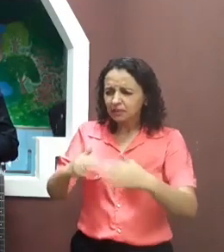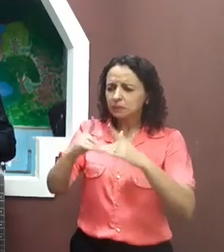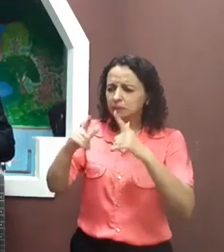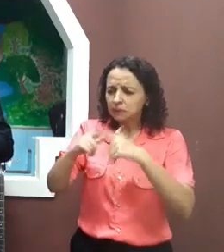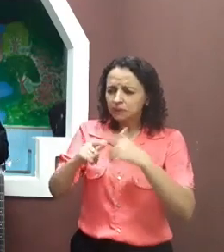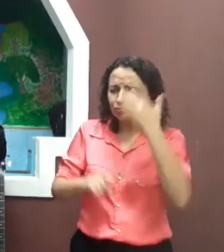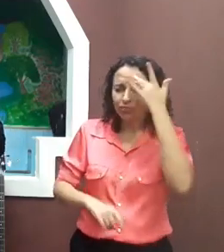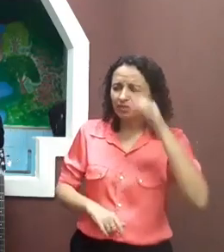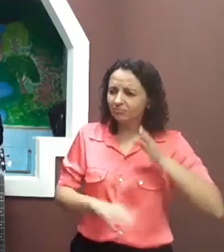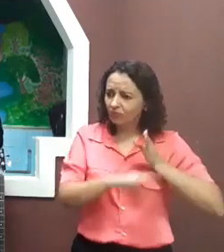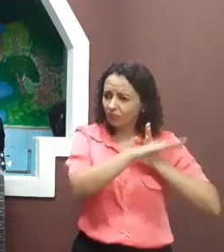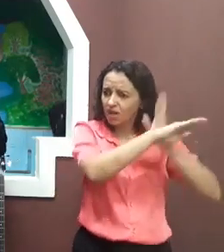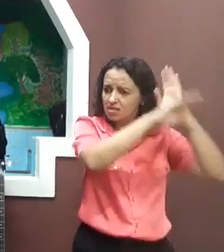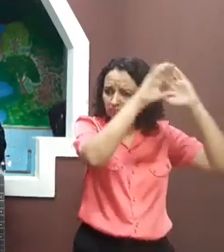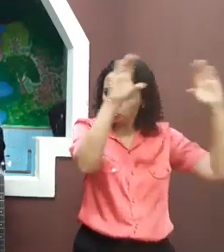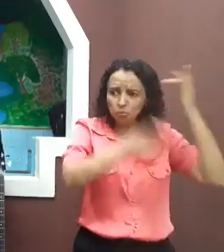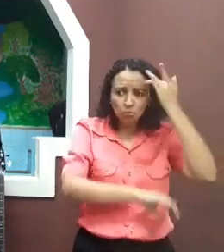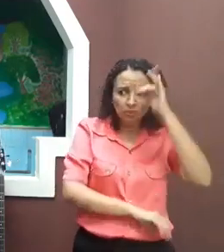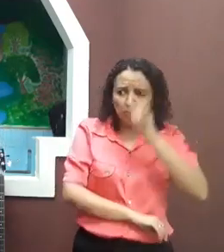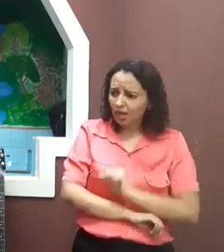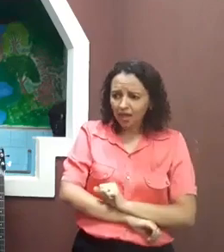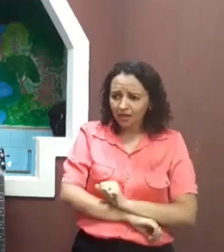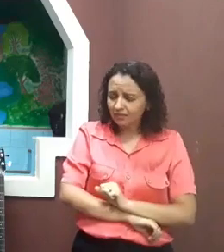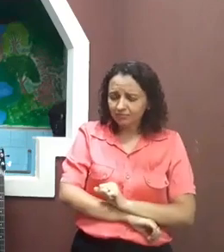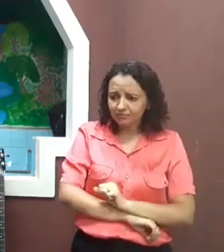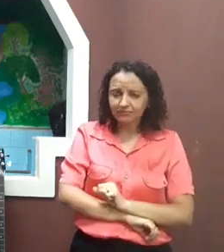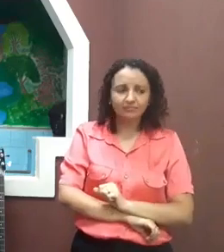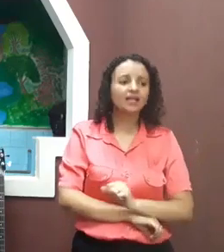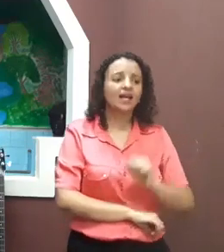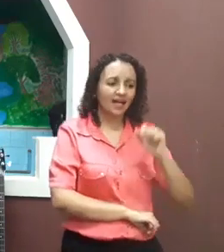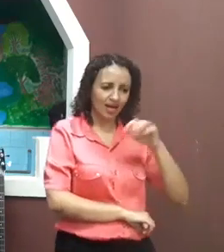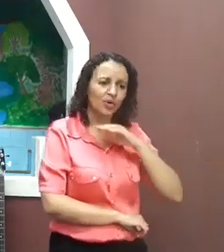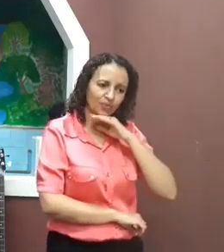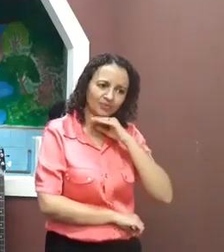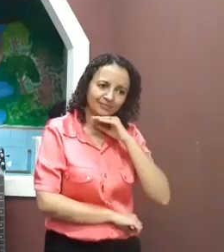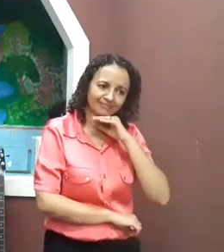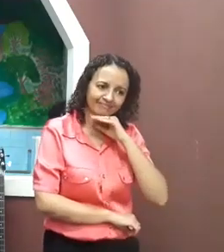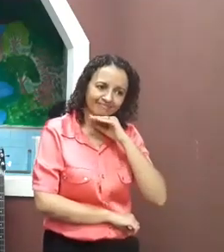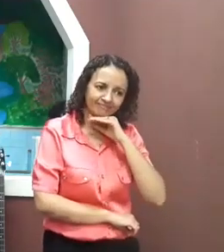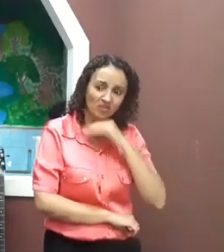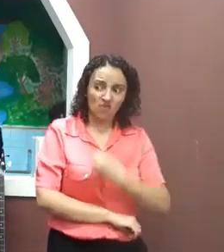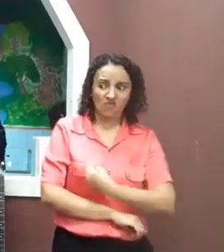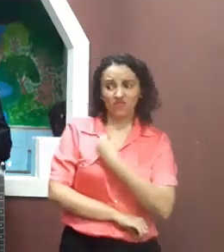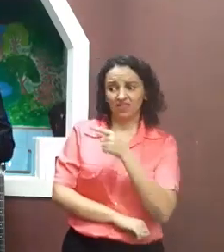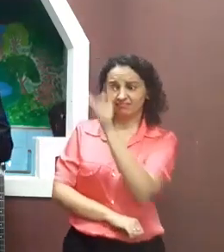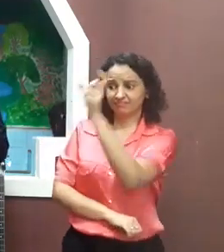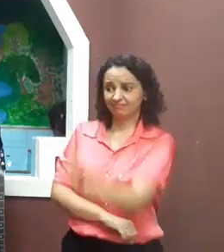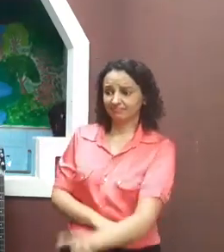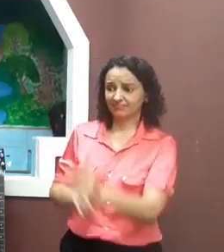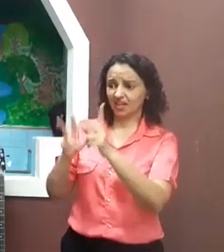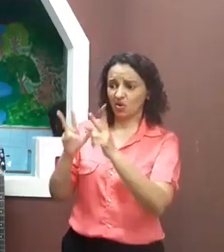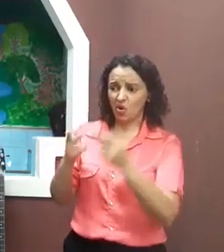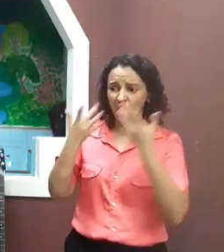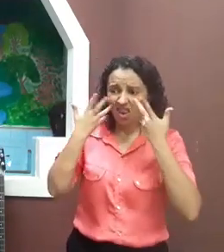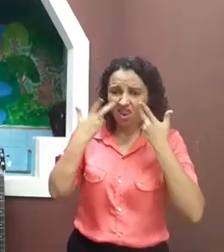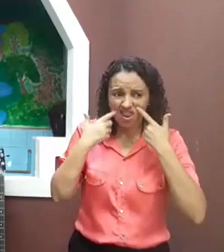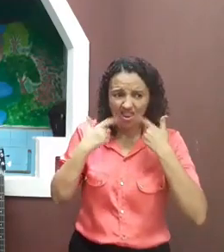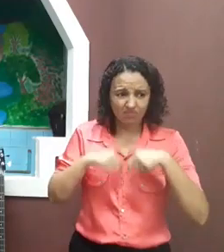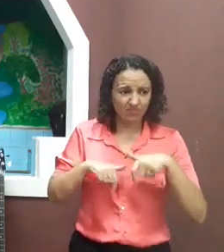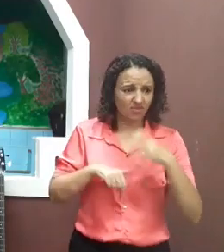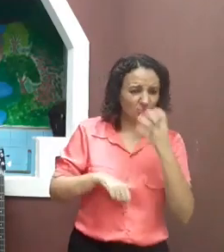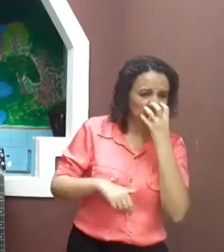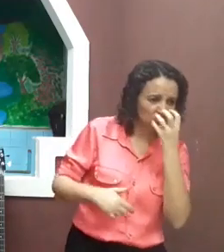vai. Ou seja, ela vive como um vegetal, como um animal. Ela não sabe dos propósitos que Deus tem na vida